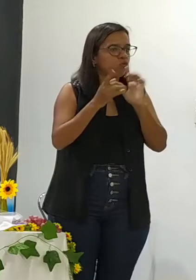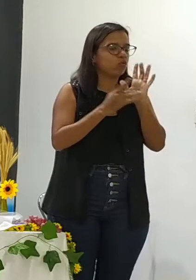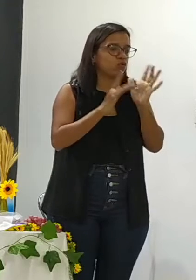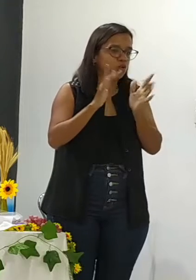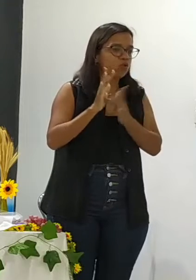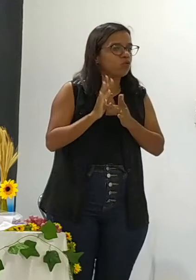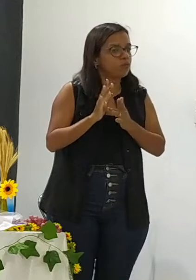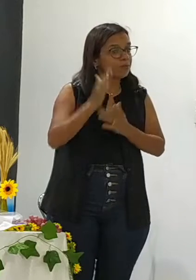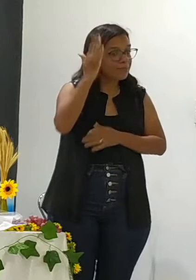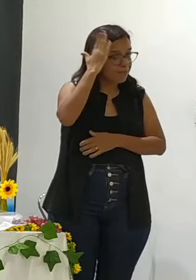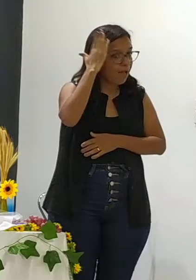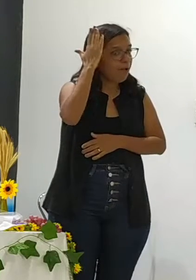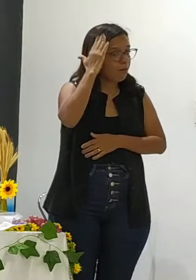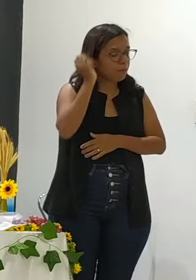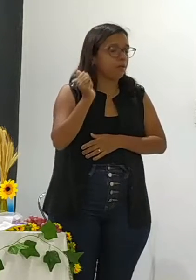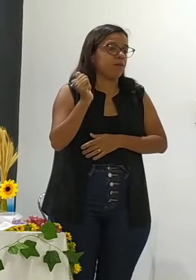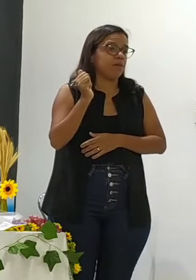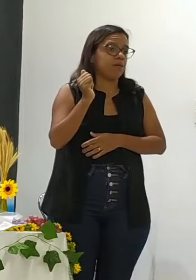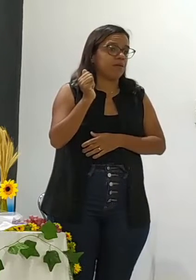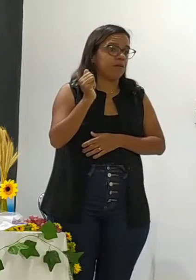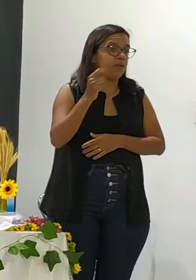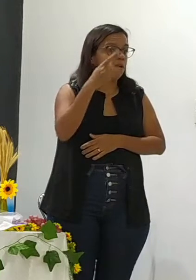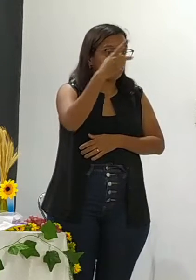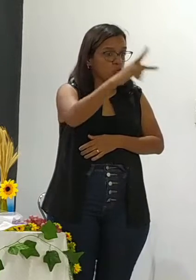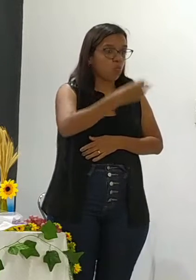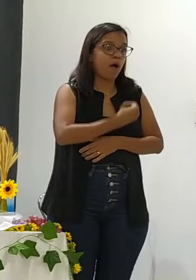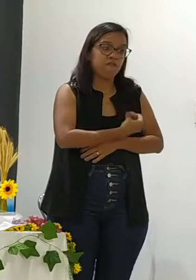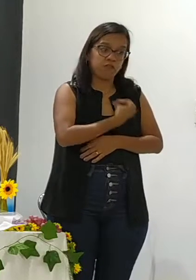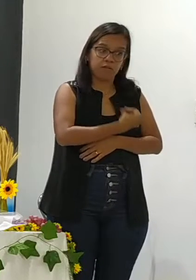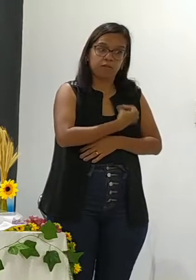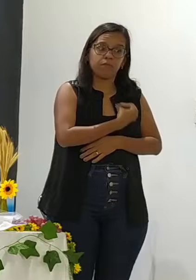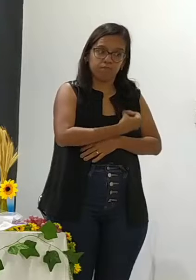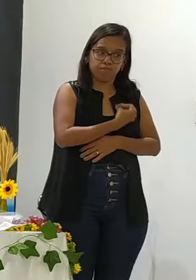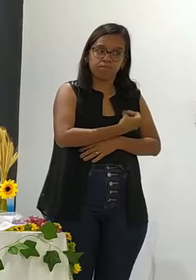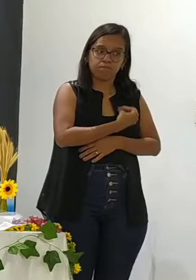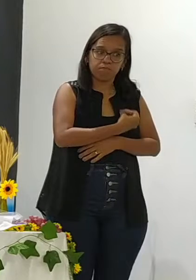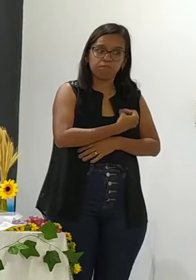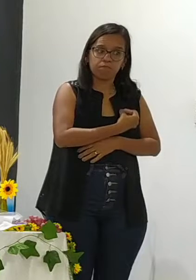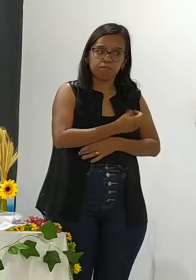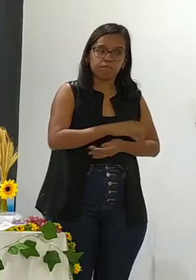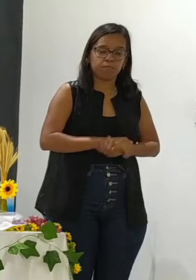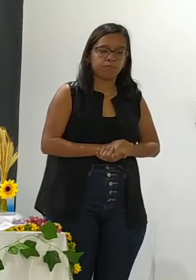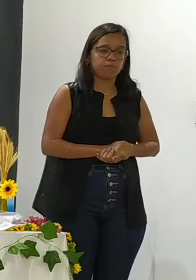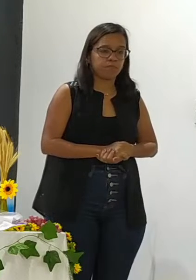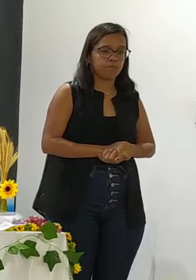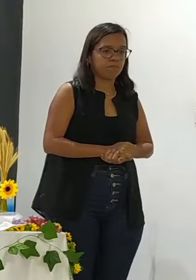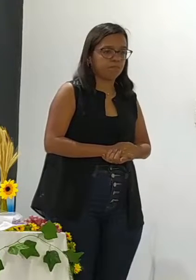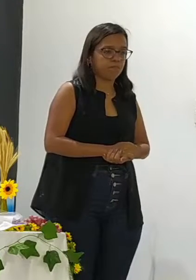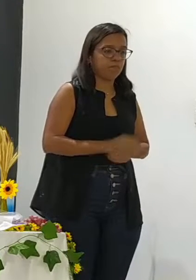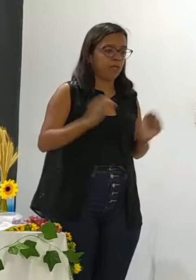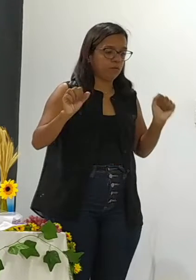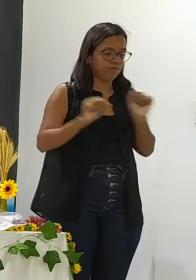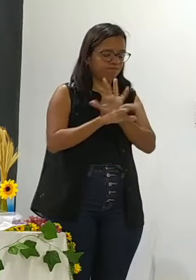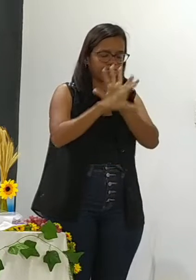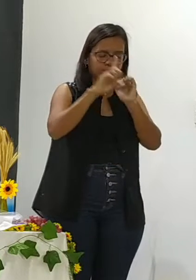Jesus, saiba de uma coisa, é através de você, querido. Aleluia. Glória a